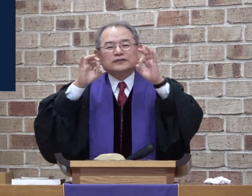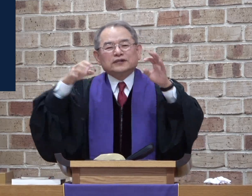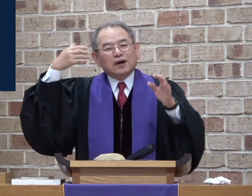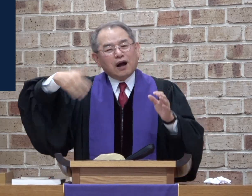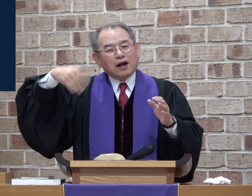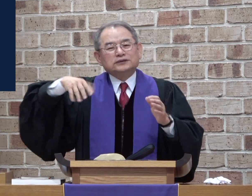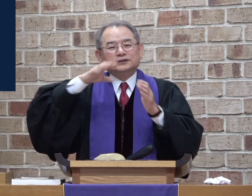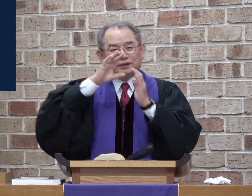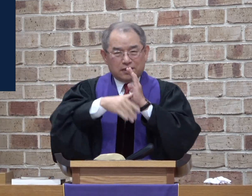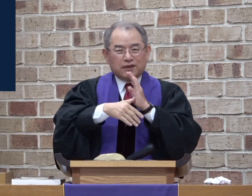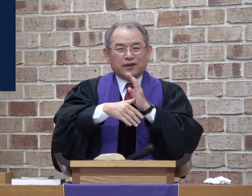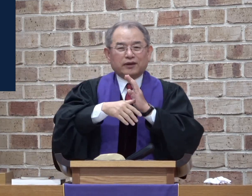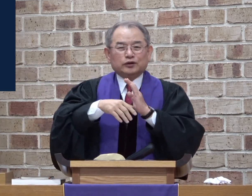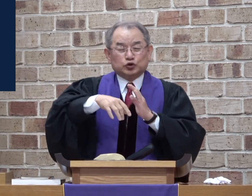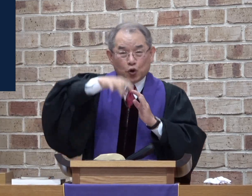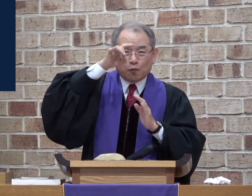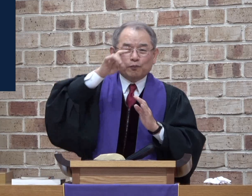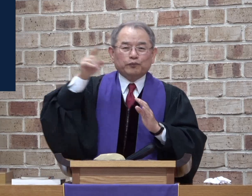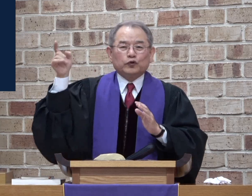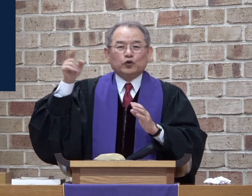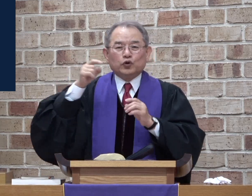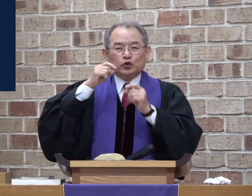농아인들에게 복음이 전해지기 전에